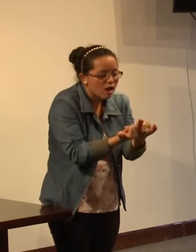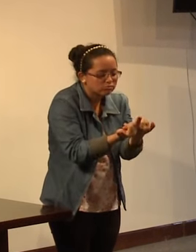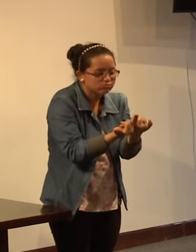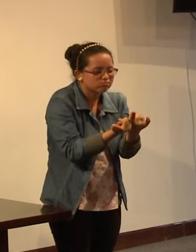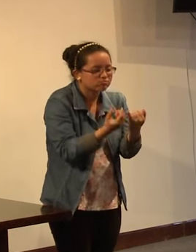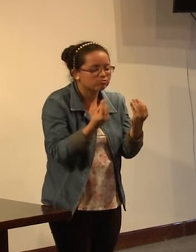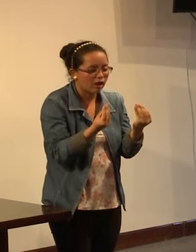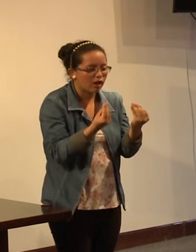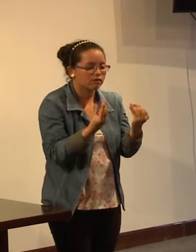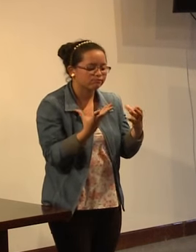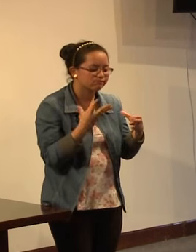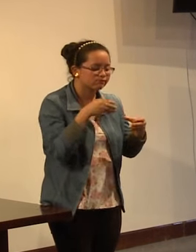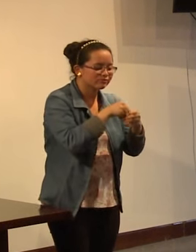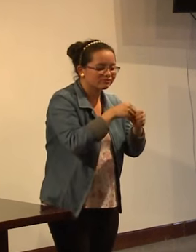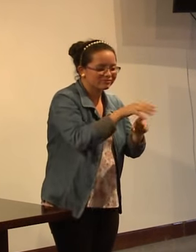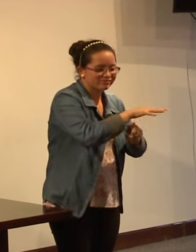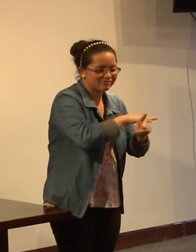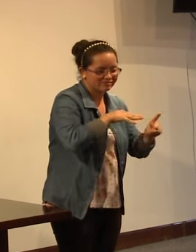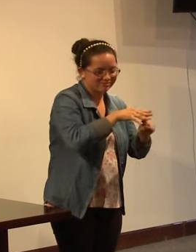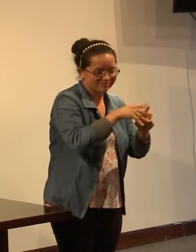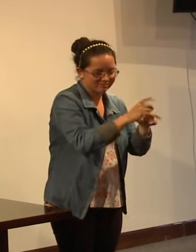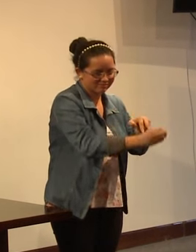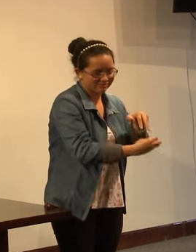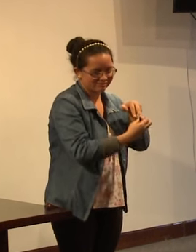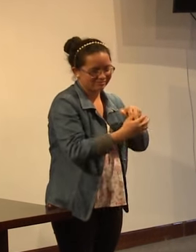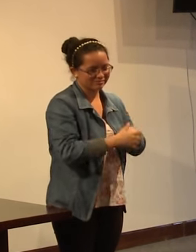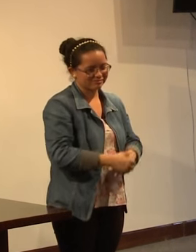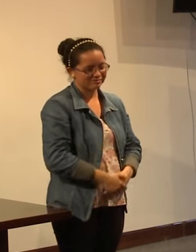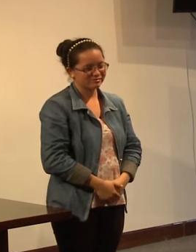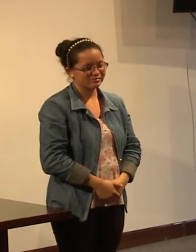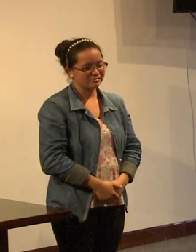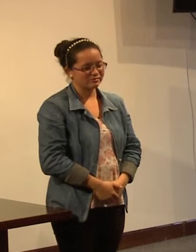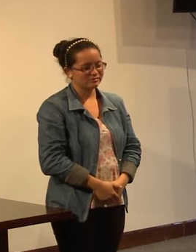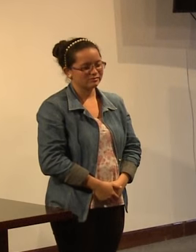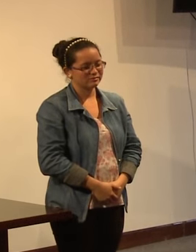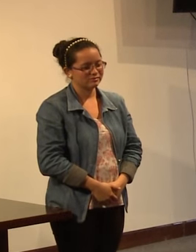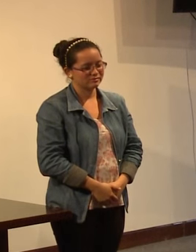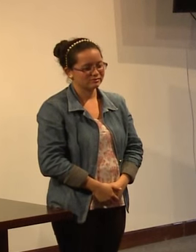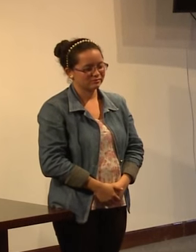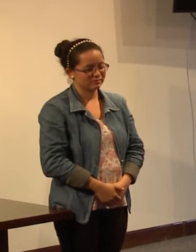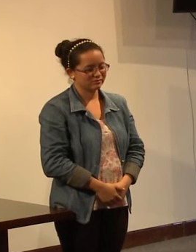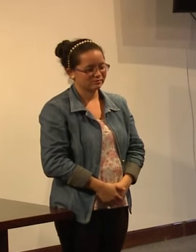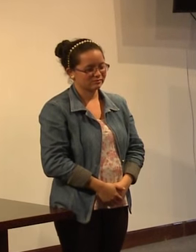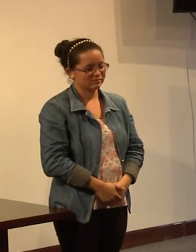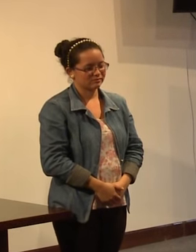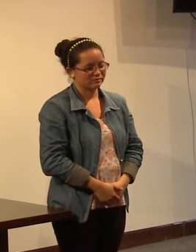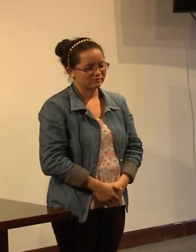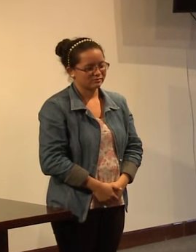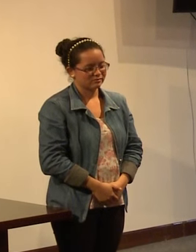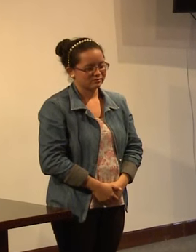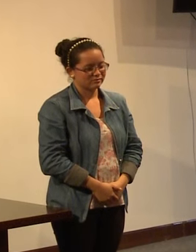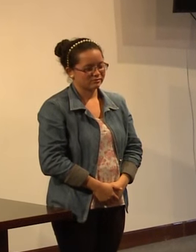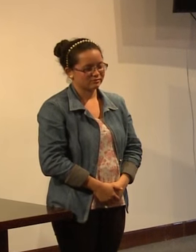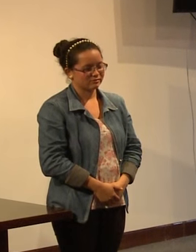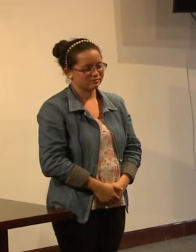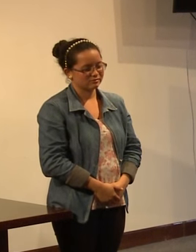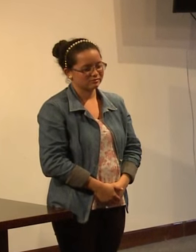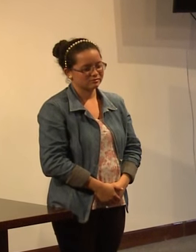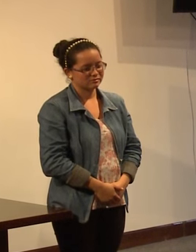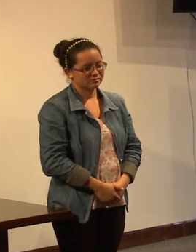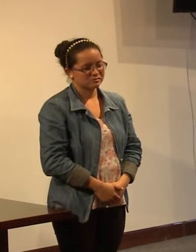eso, porque lo que nos pasa es que lo negamos y no lo metemos dentro de lo que realmente es el pedazo de esa enseñanza.